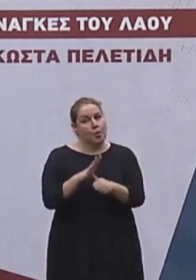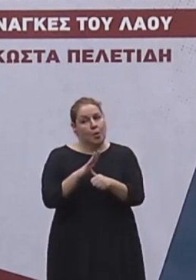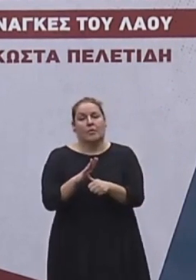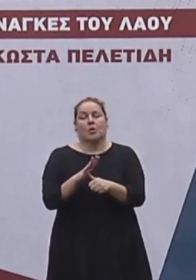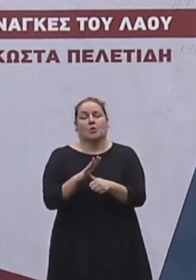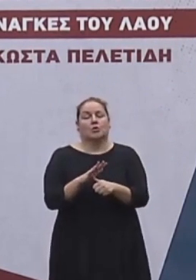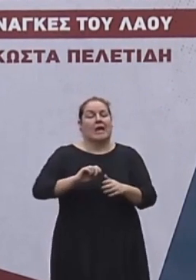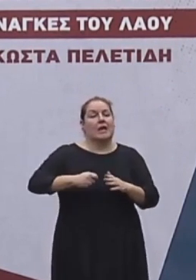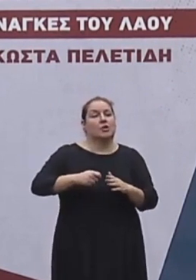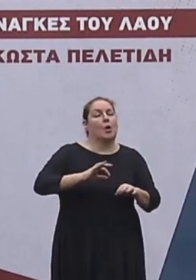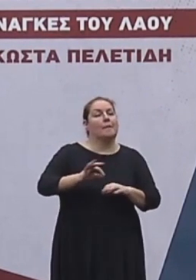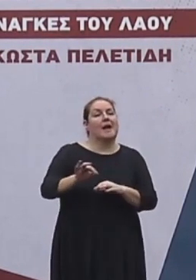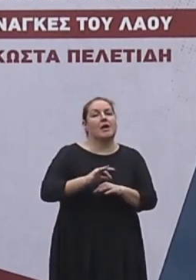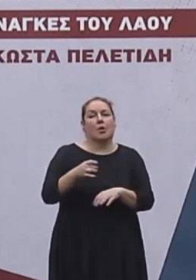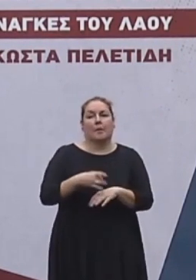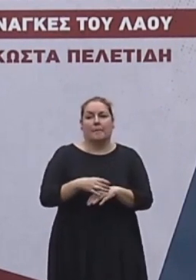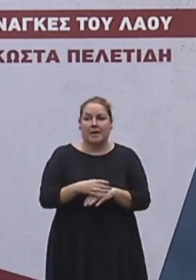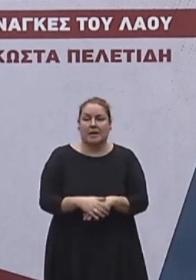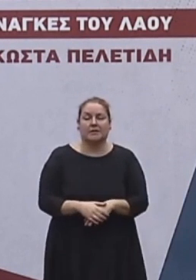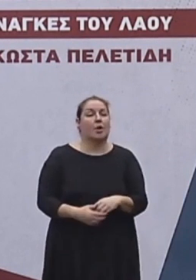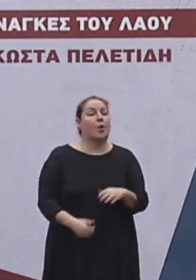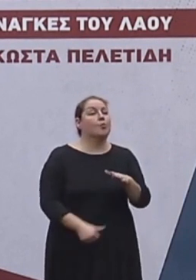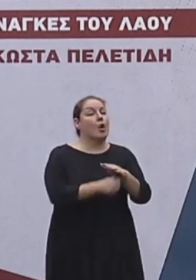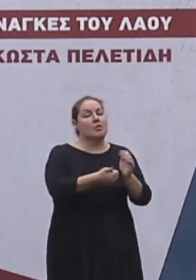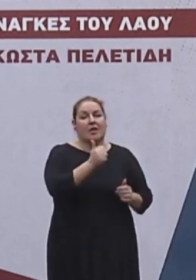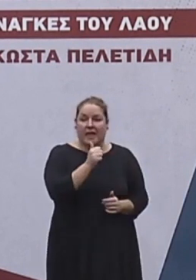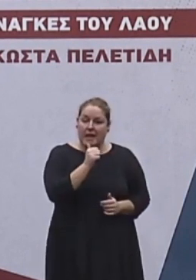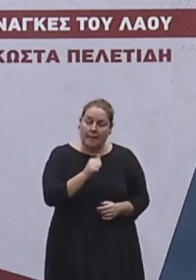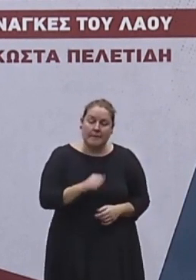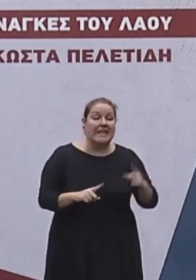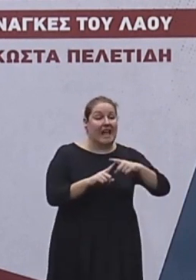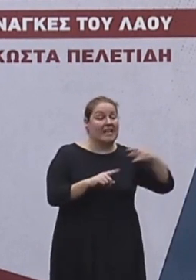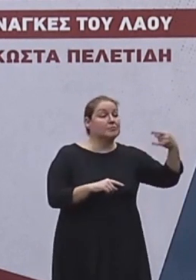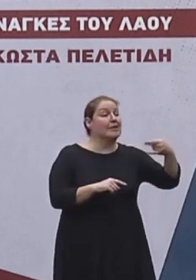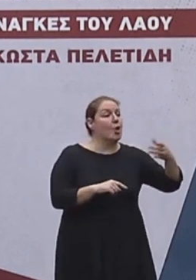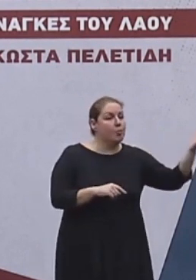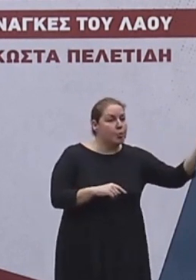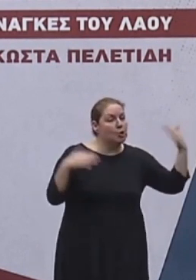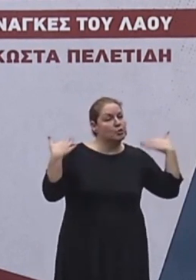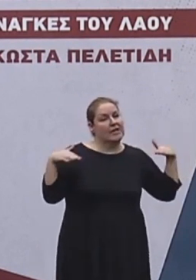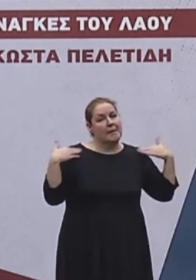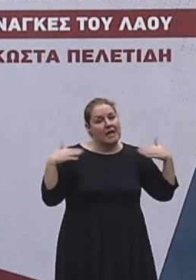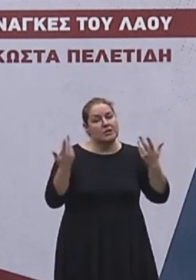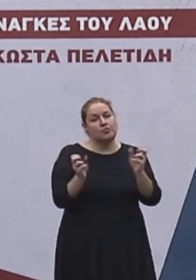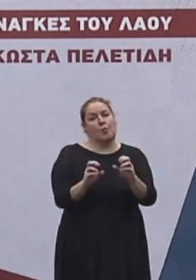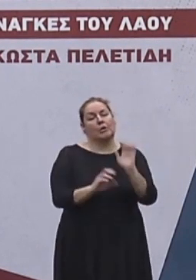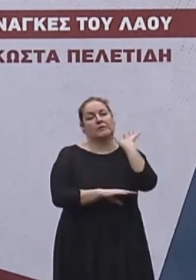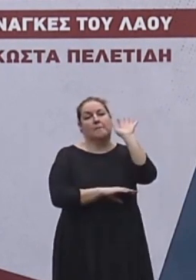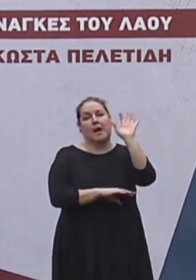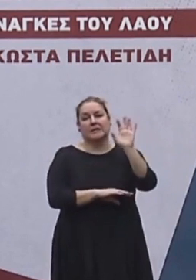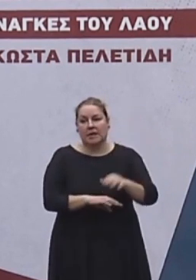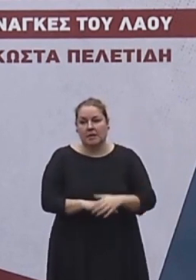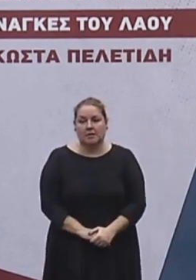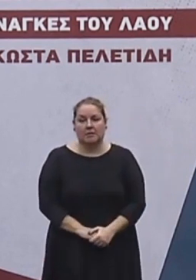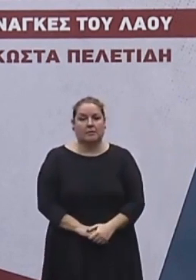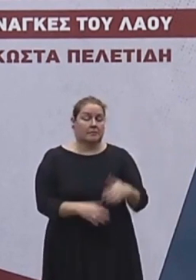Ηλεκτρολόγων Μηχανικών Πάτρας, πρόεδρος της ΔΕΙΑΠ. Ο Τάκης ο Πετρόπουλος, γυμναστής, προπονητής μπάσκετ,